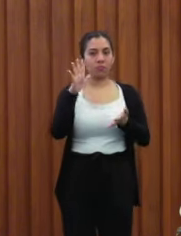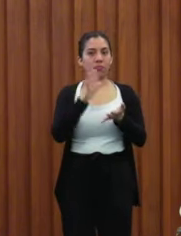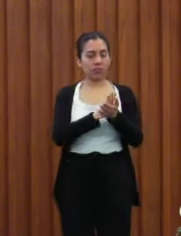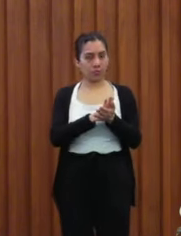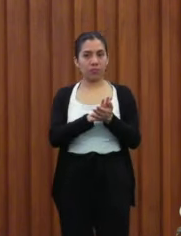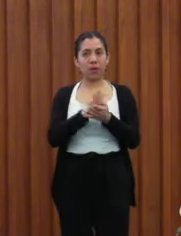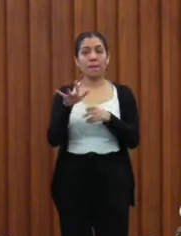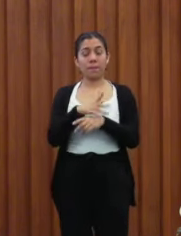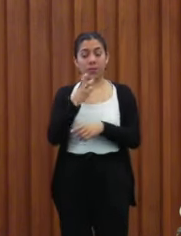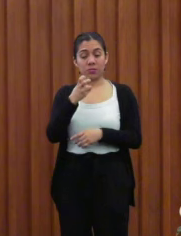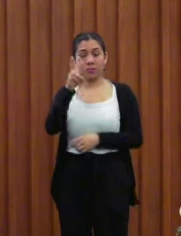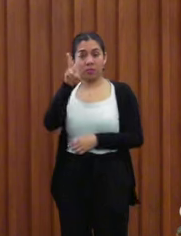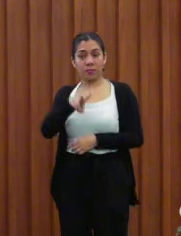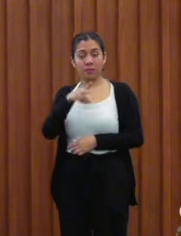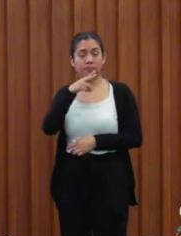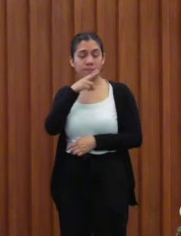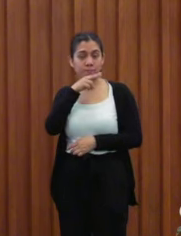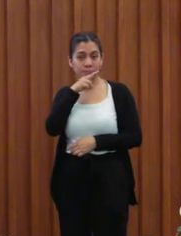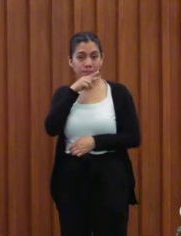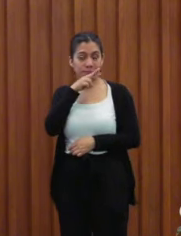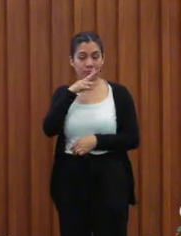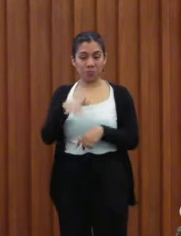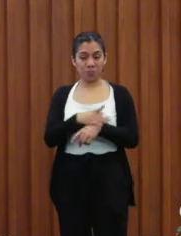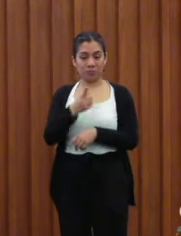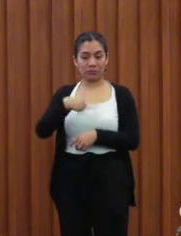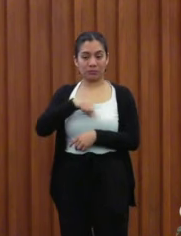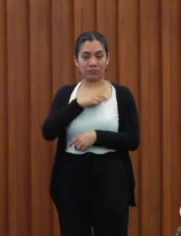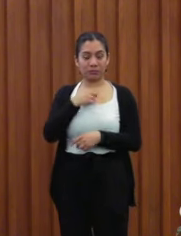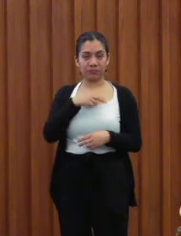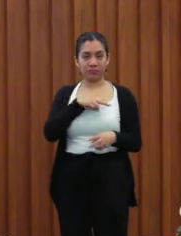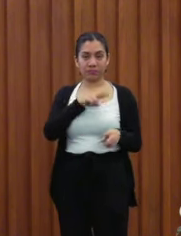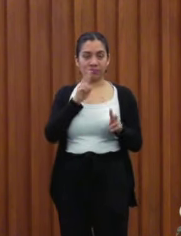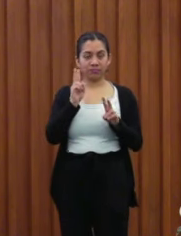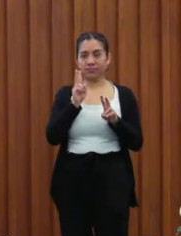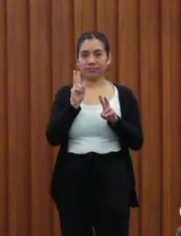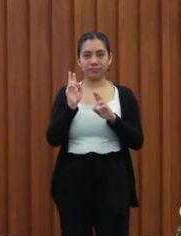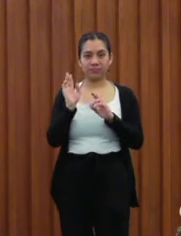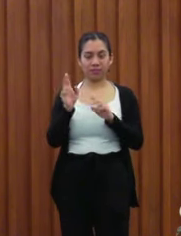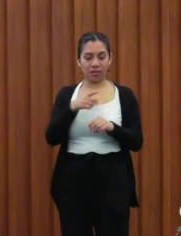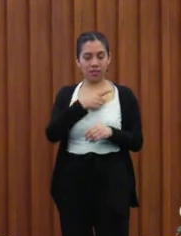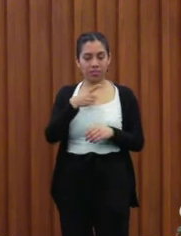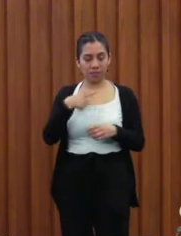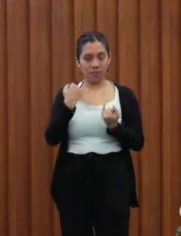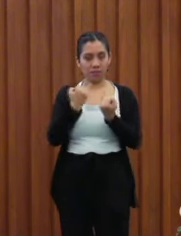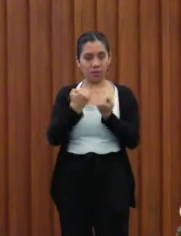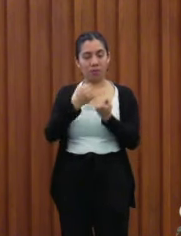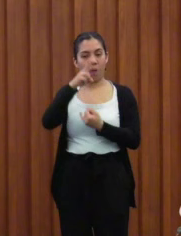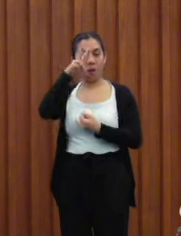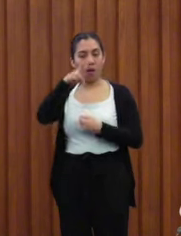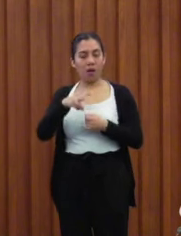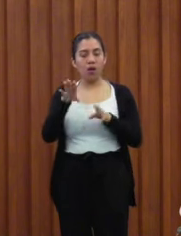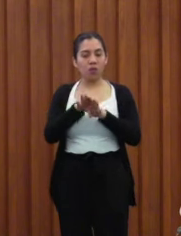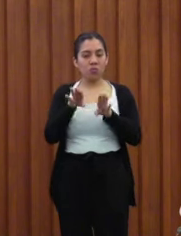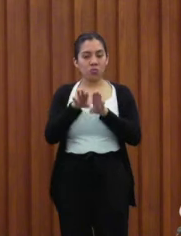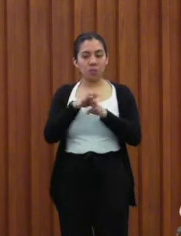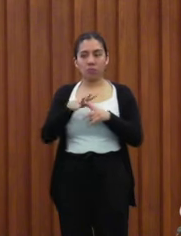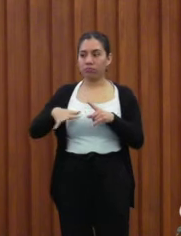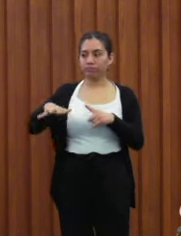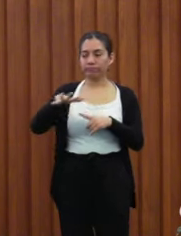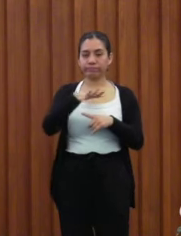finalmente estamos viendo casi no el techo, estamos viendo el piso de lo que está pasando todavía en este país alrededor